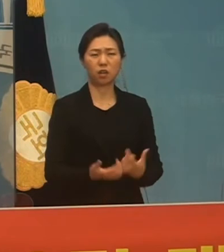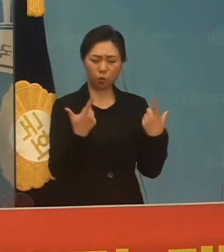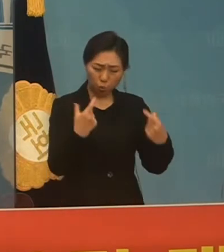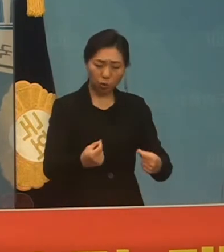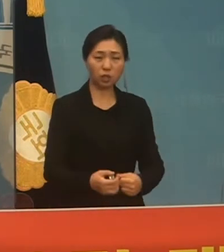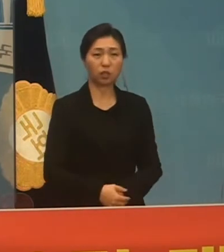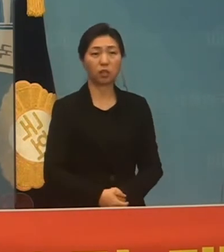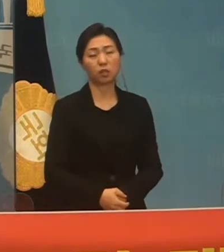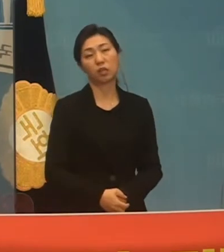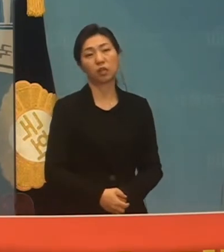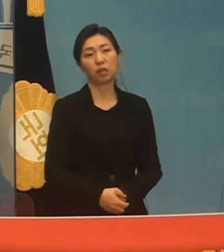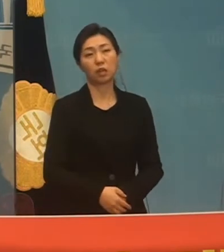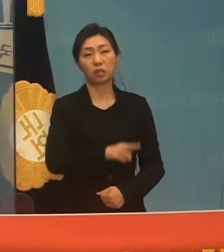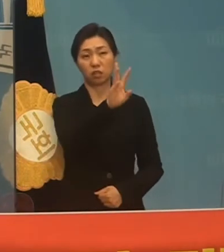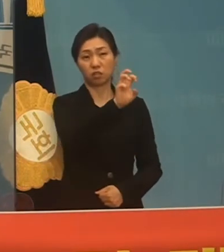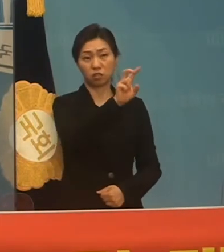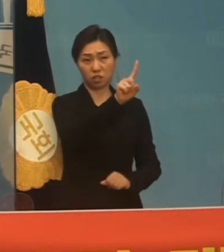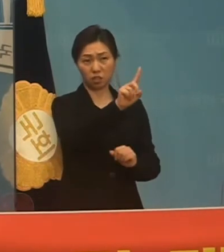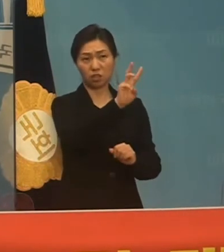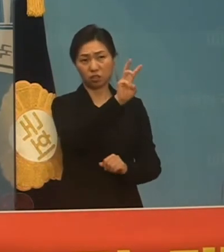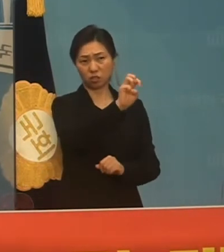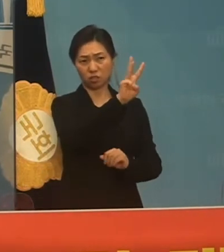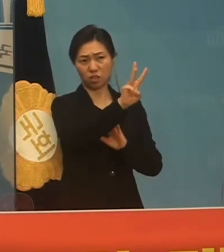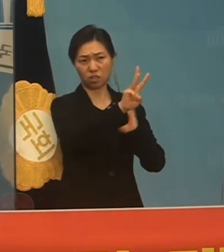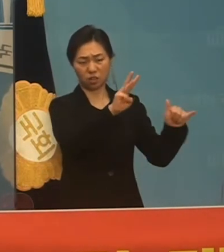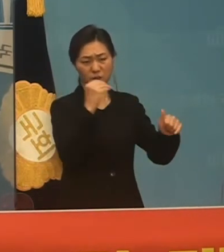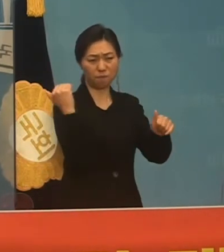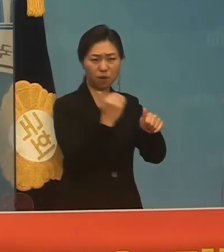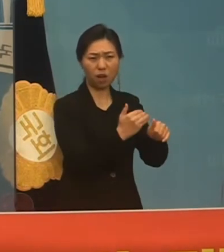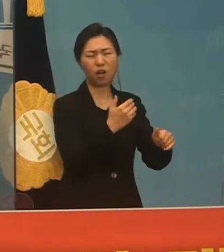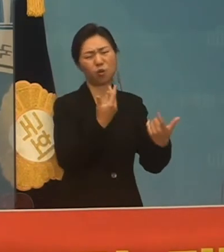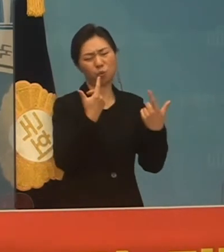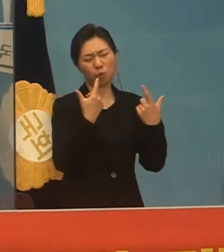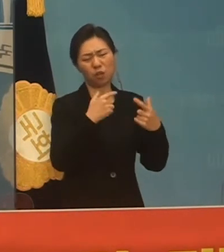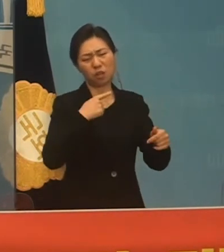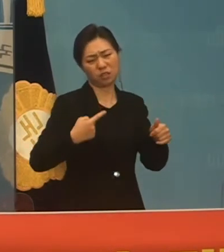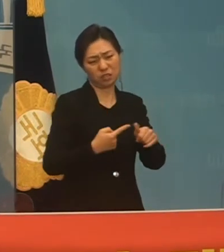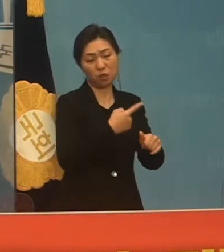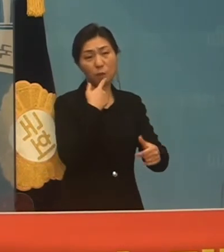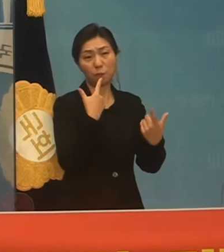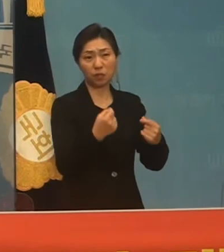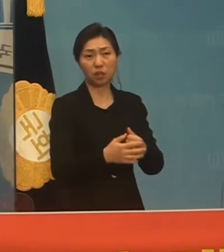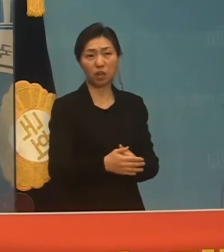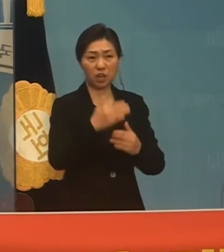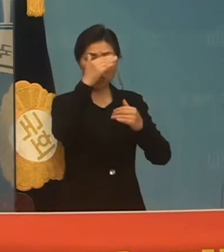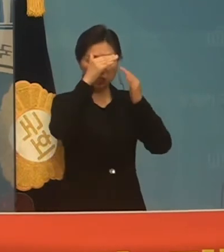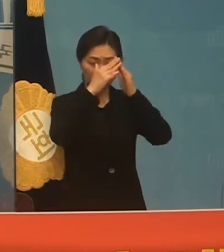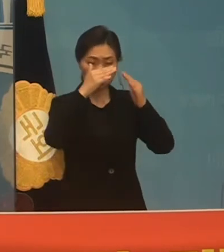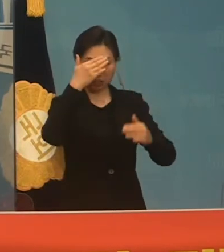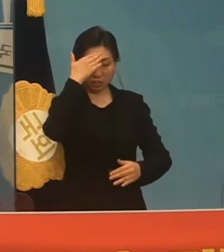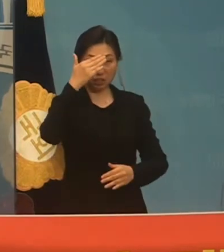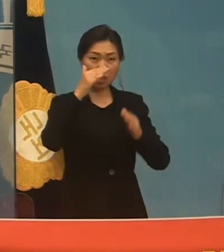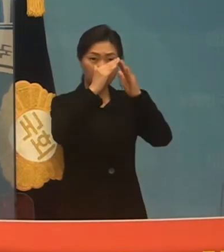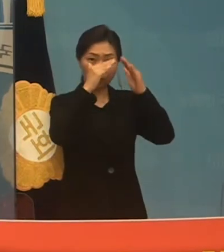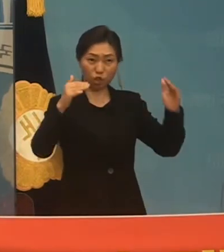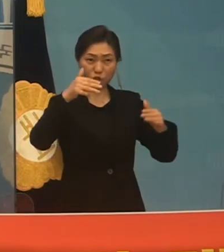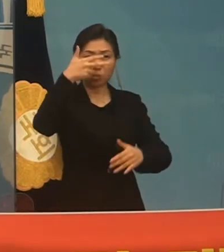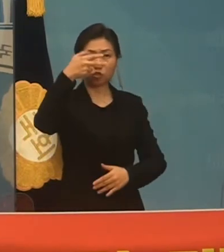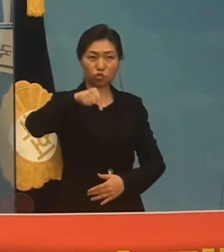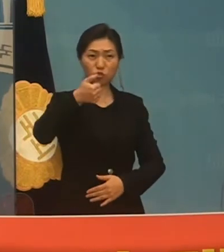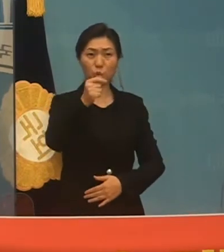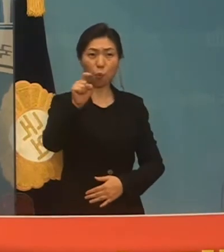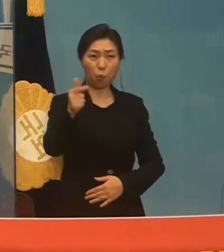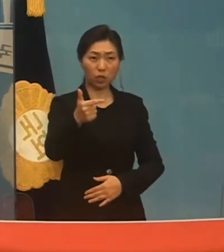33명의 집단 해고는 더 말할 것도 없습니다. 전두환이 80년 5월 강주